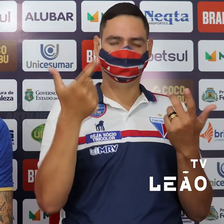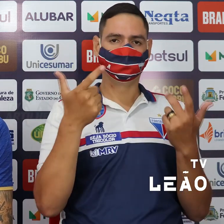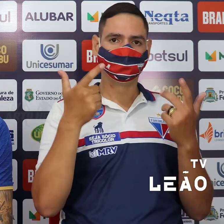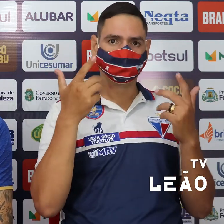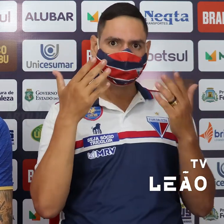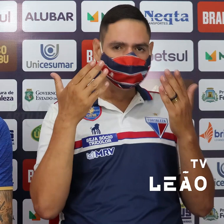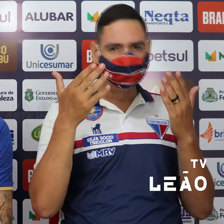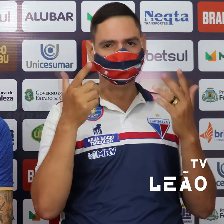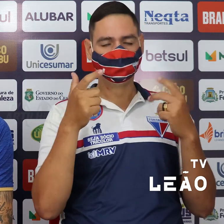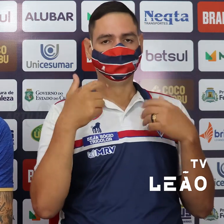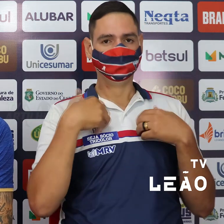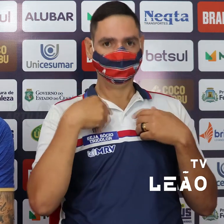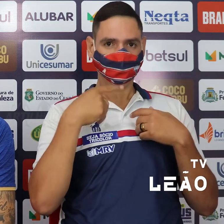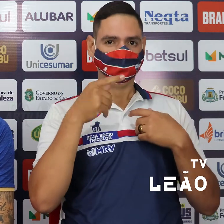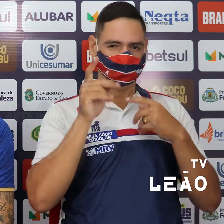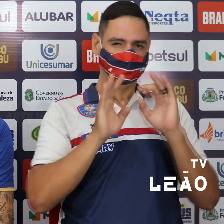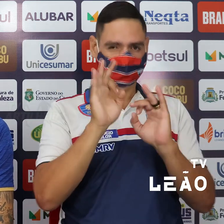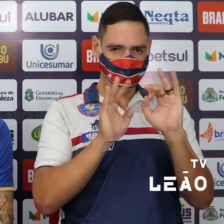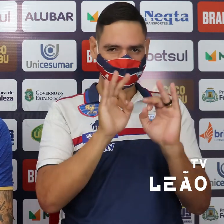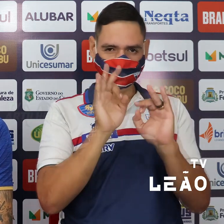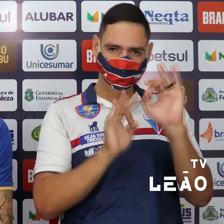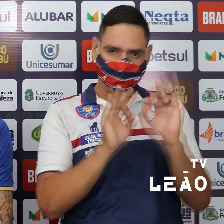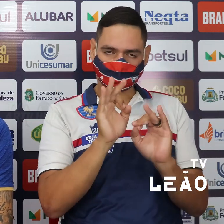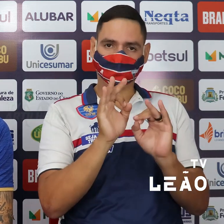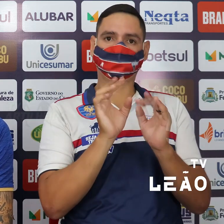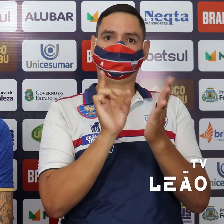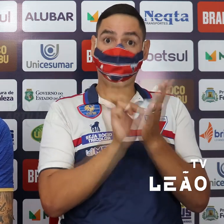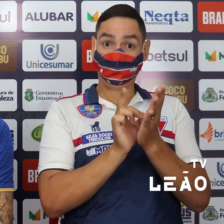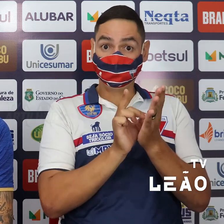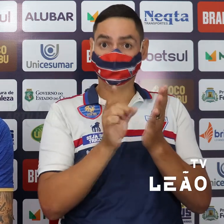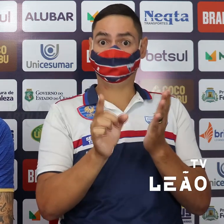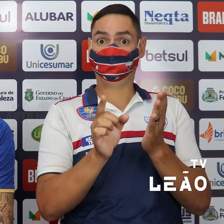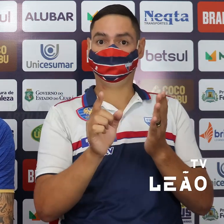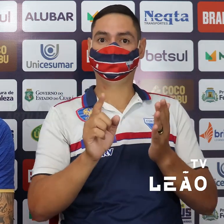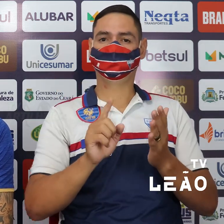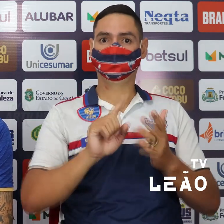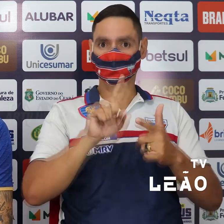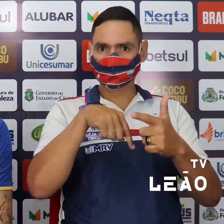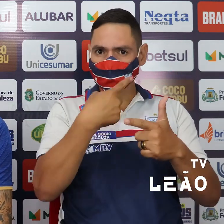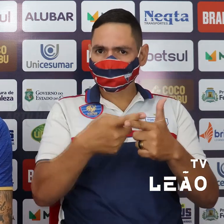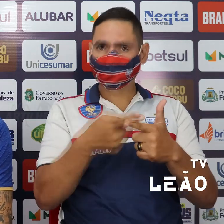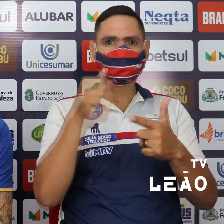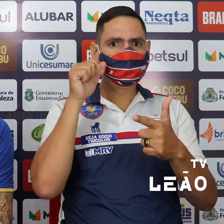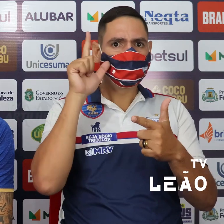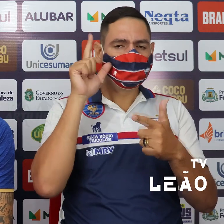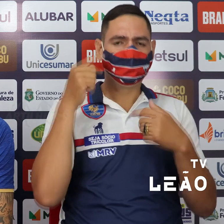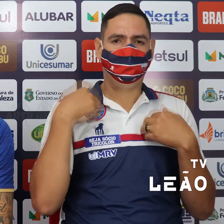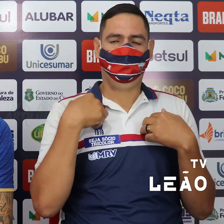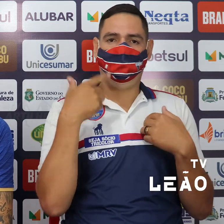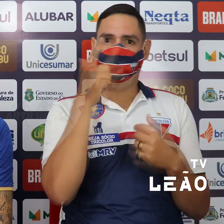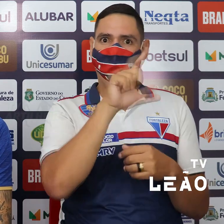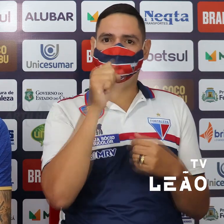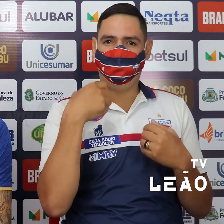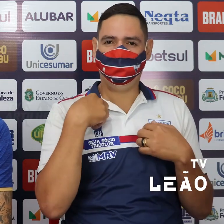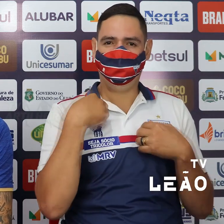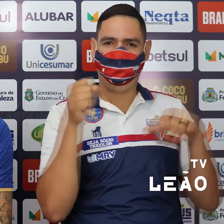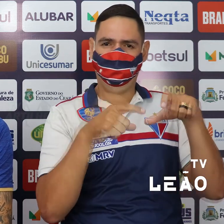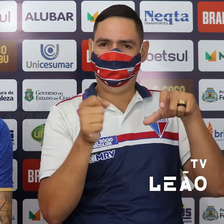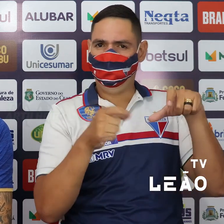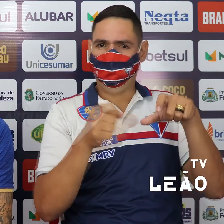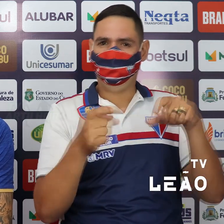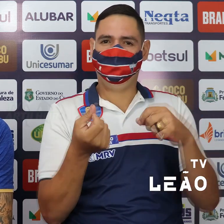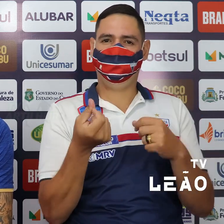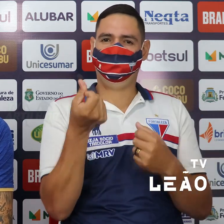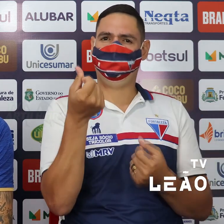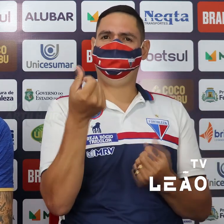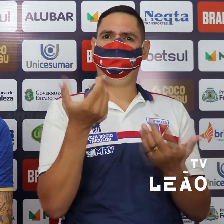né? Ainda mais após uma goleada, né? Não importa o adversário, mas sim